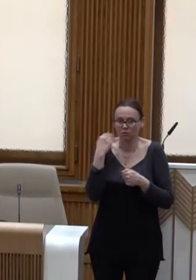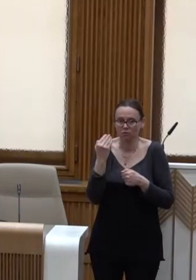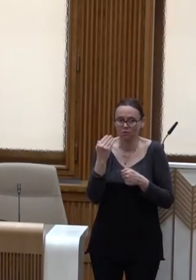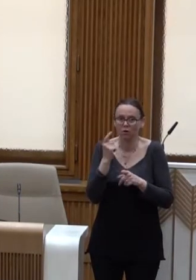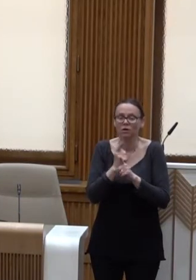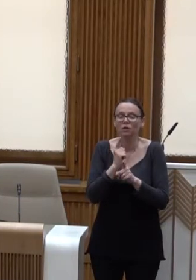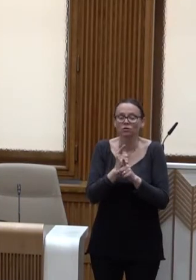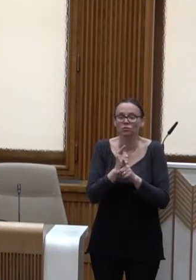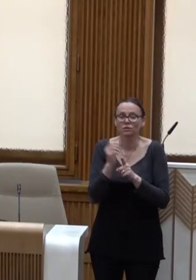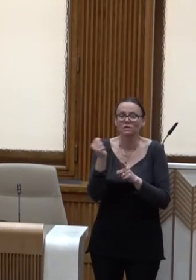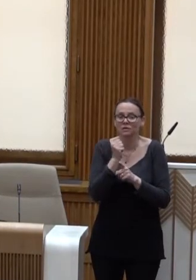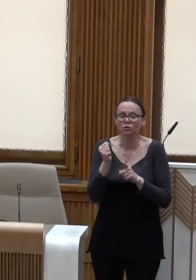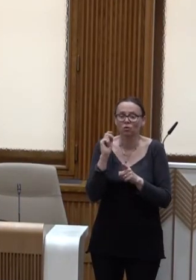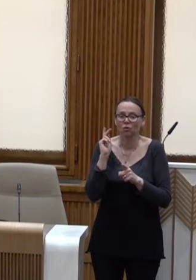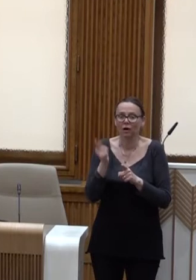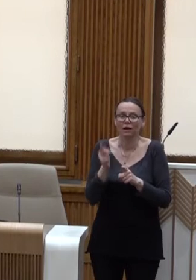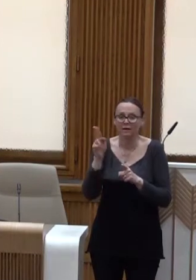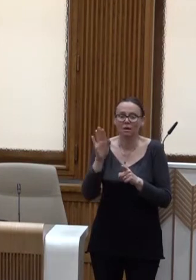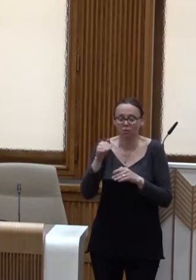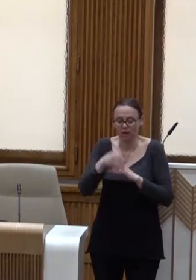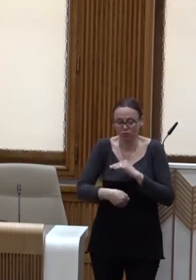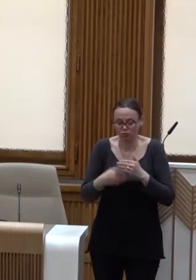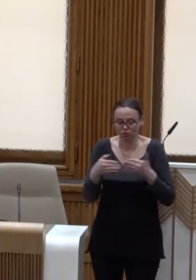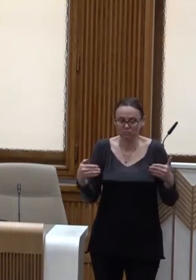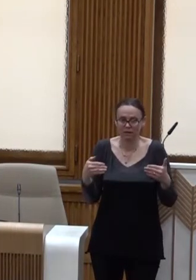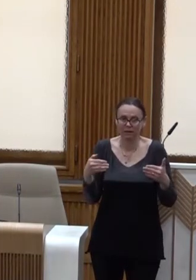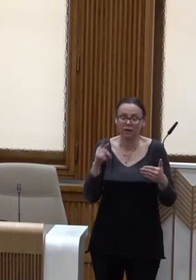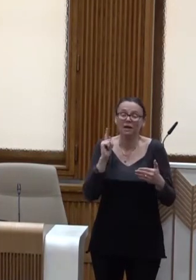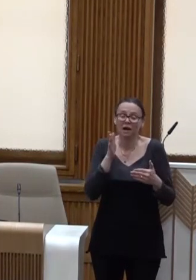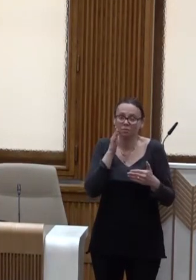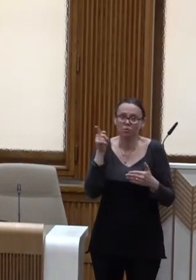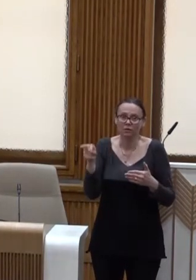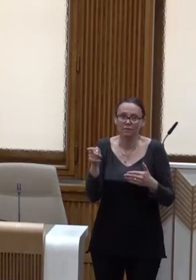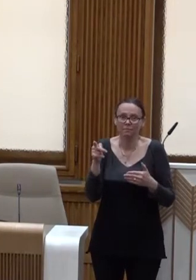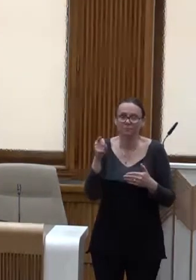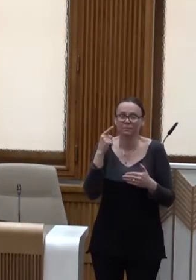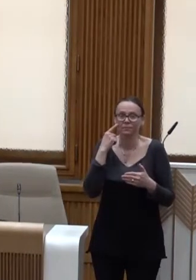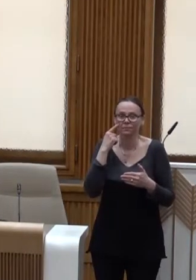to, kar imamo na južni meji oziroma kar se tam obeta. Kar se tiče